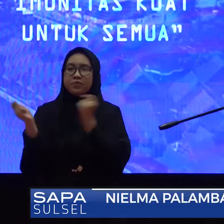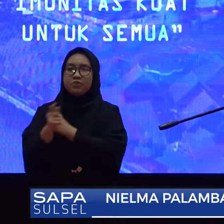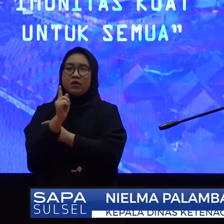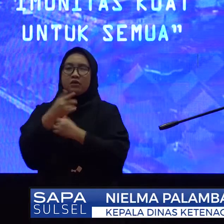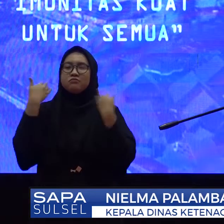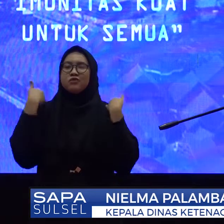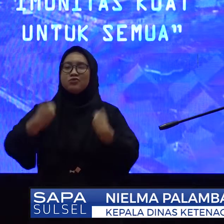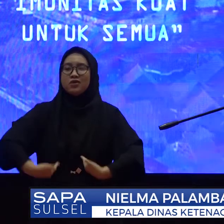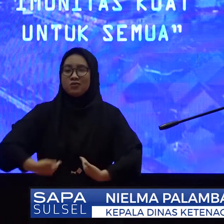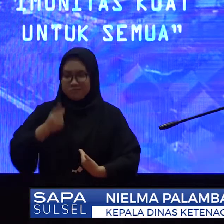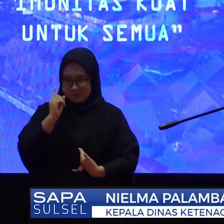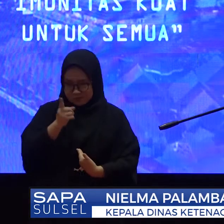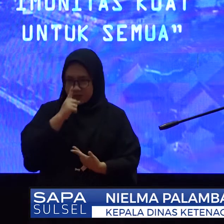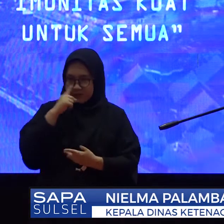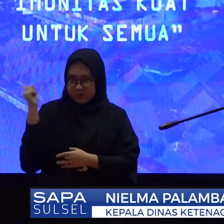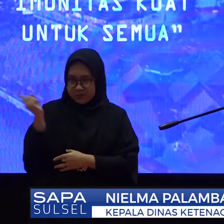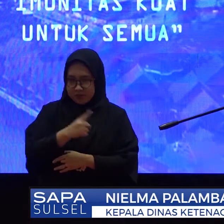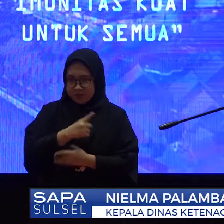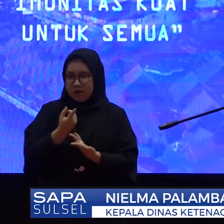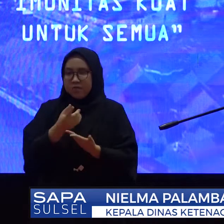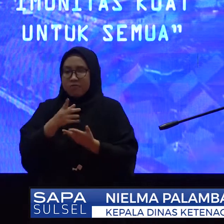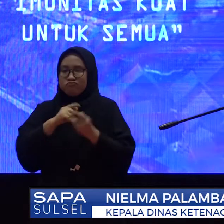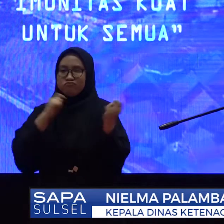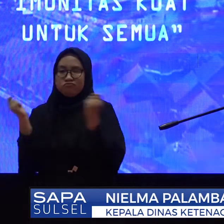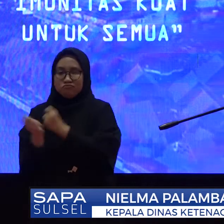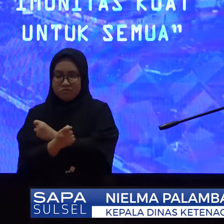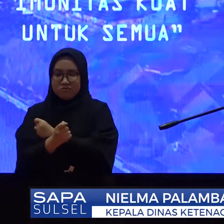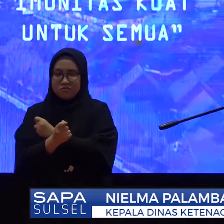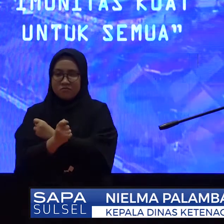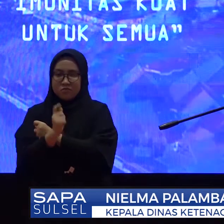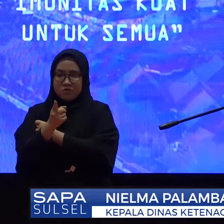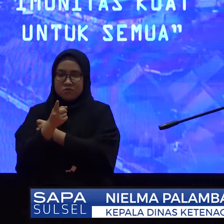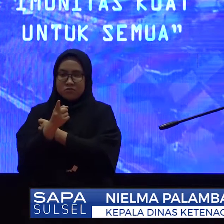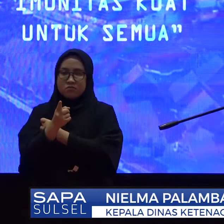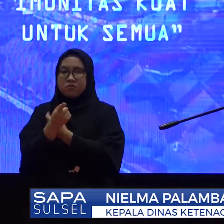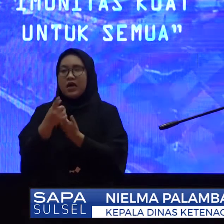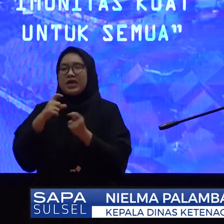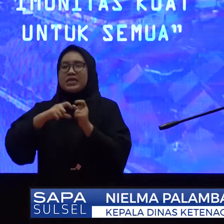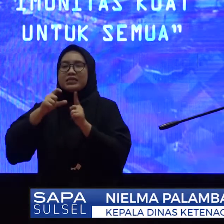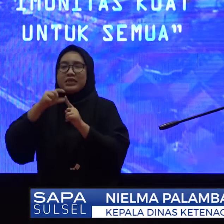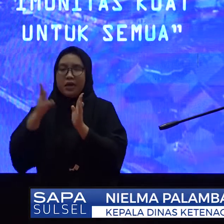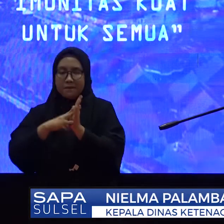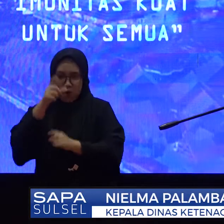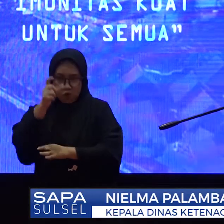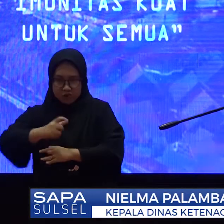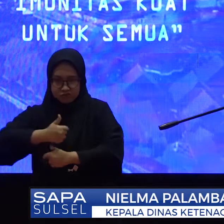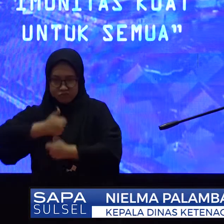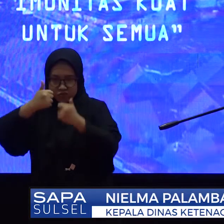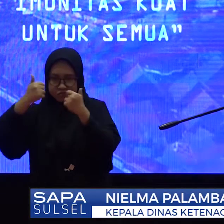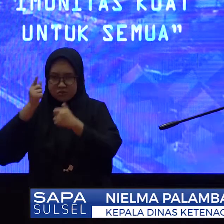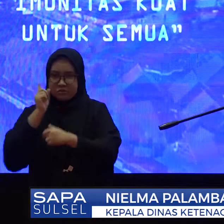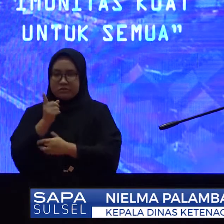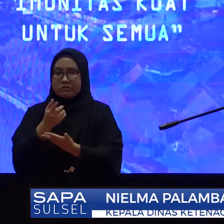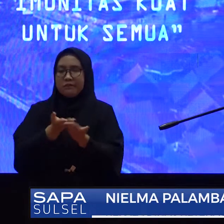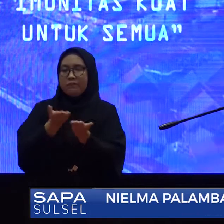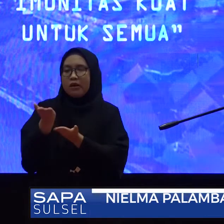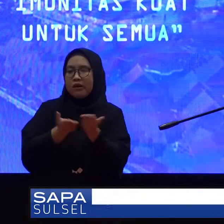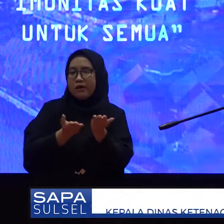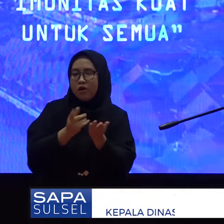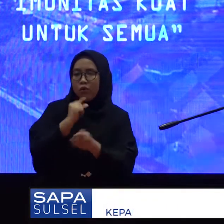manusia dan percepatan reformasi birokrasi menuju SDM kota yang unggul dengan pelayanan